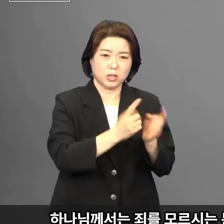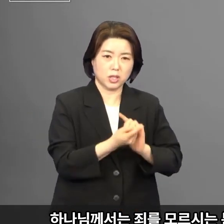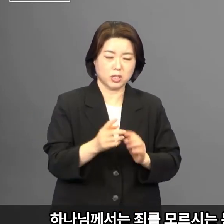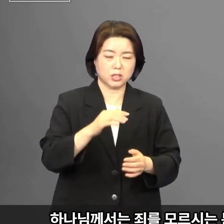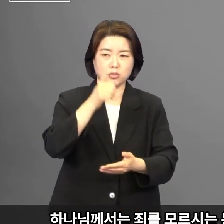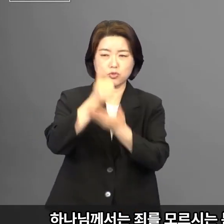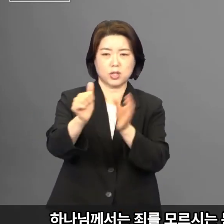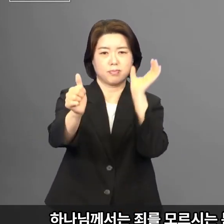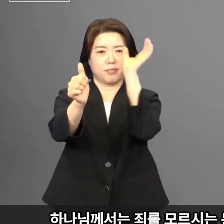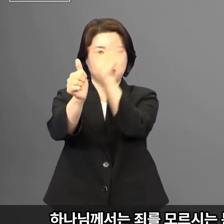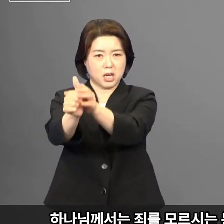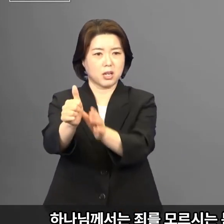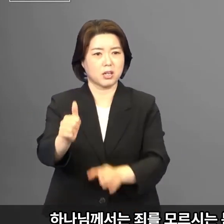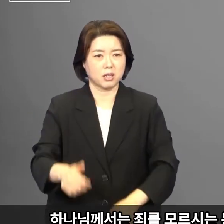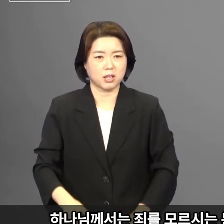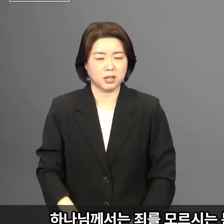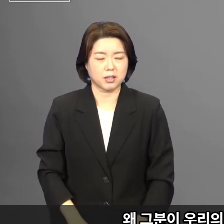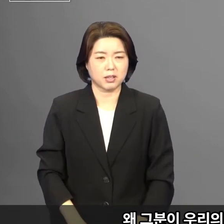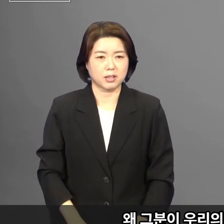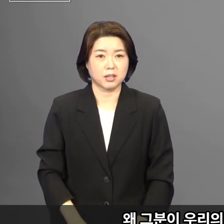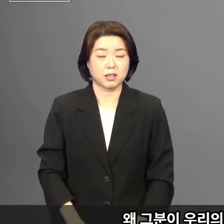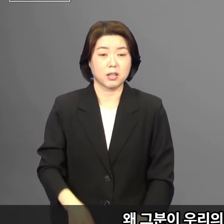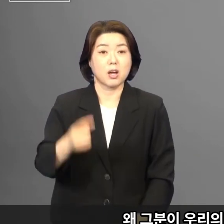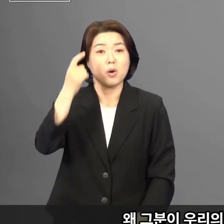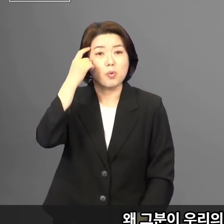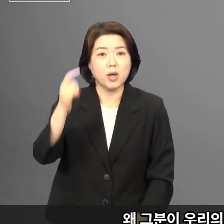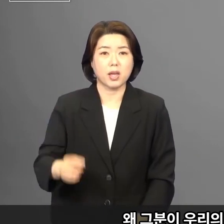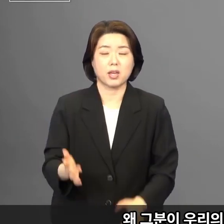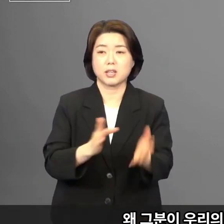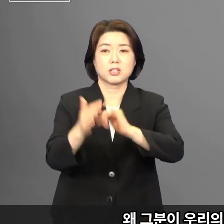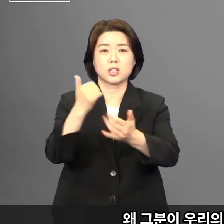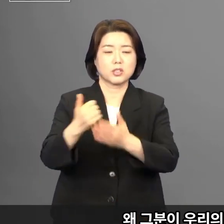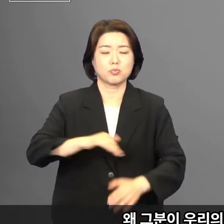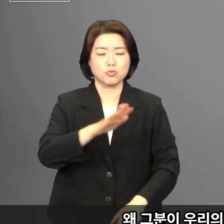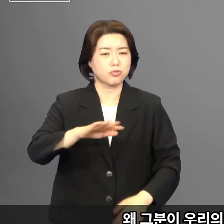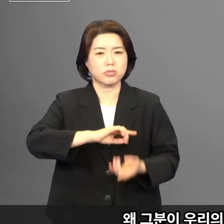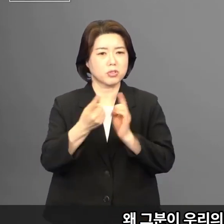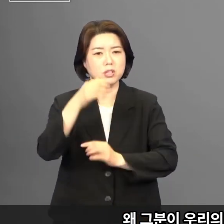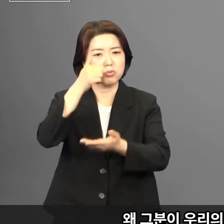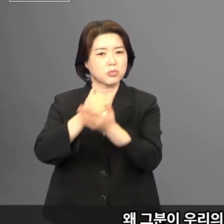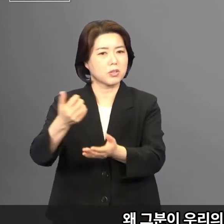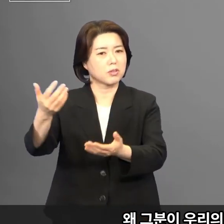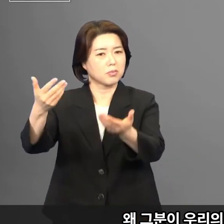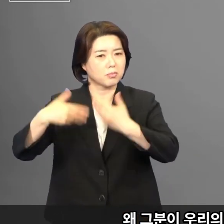죄를 씌우셨습니다. 왜 그분이 우리의 죄를 받으셔야 됩니까?